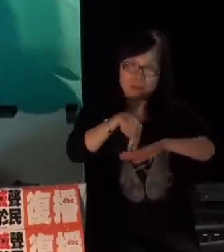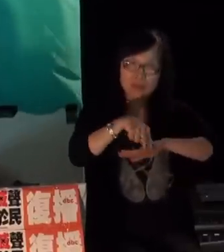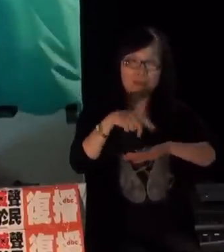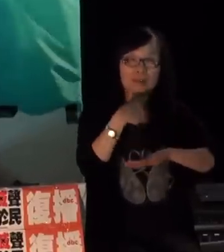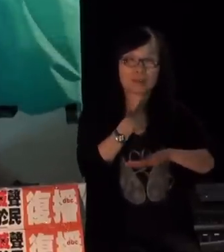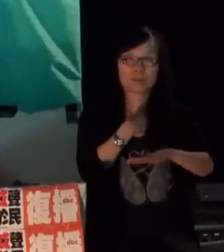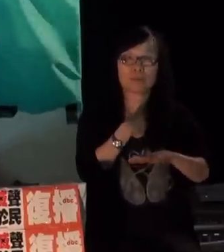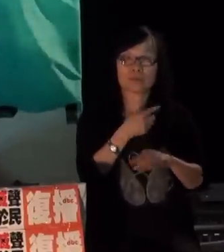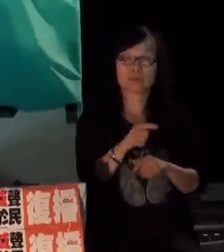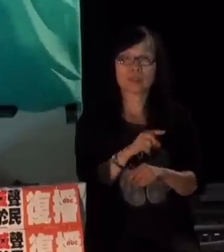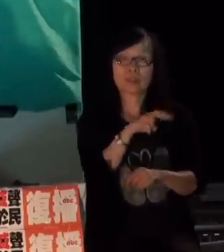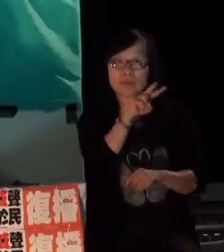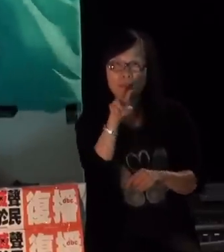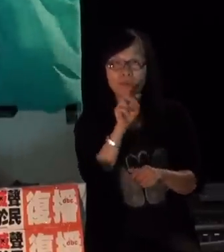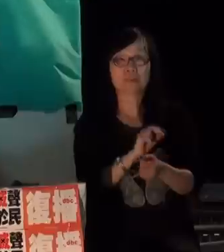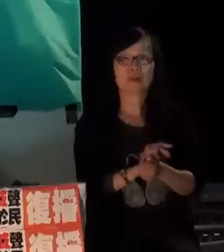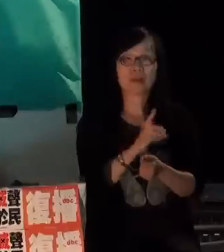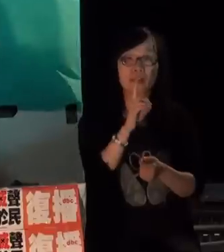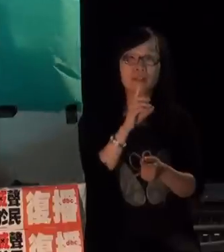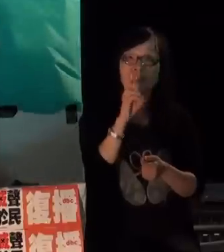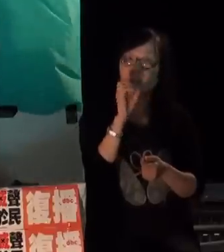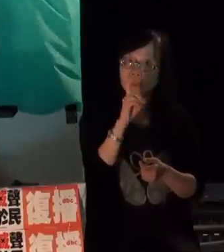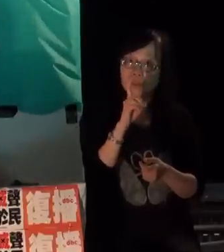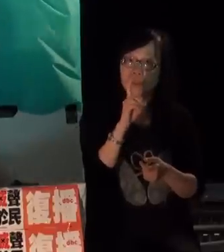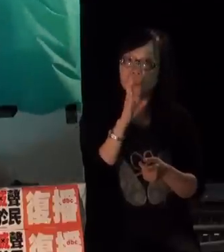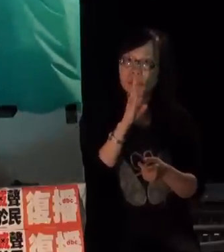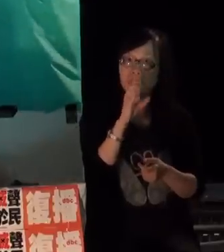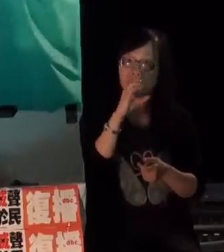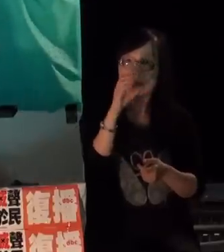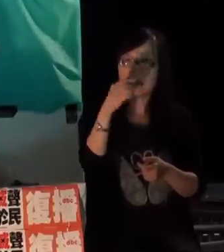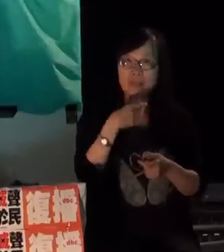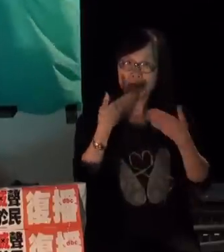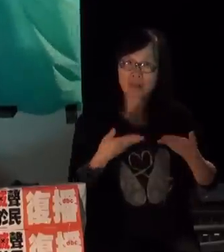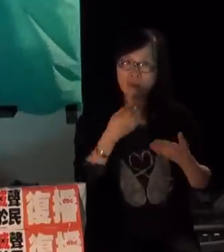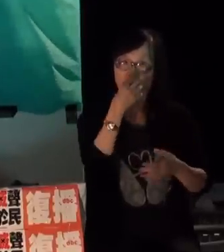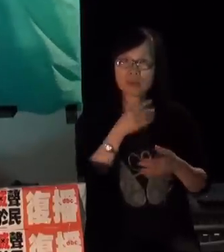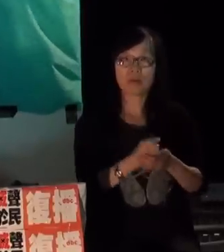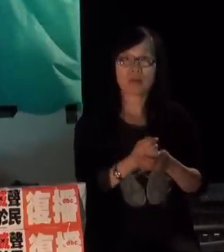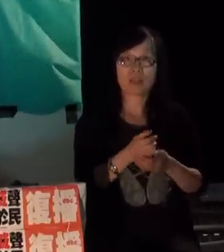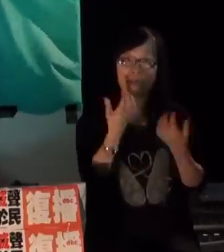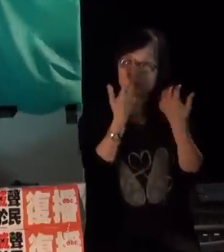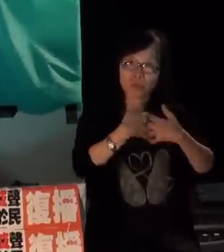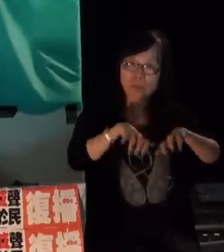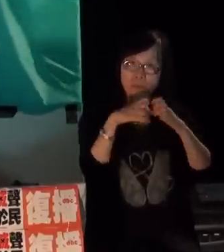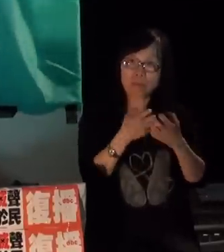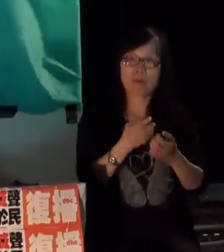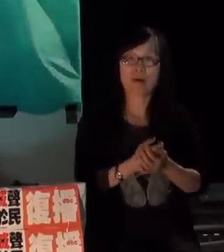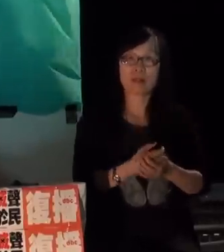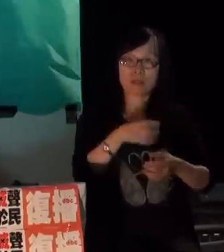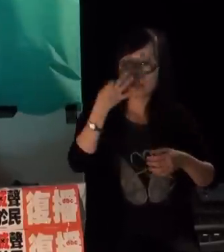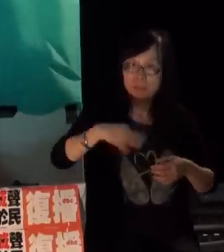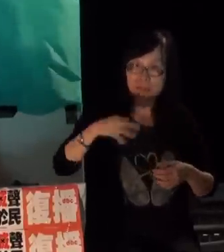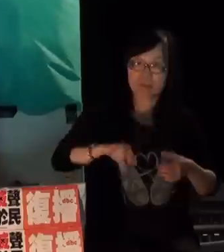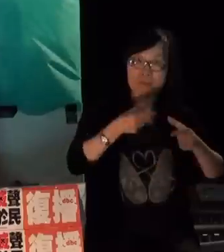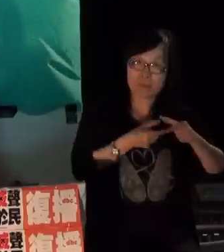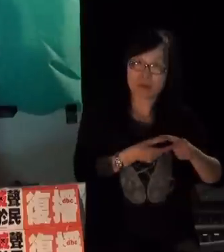要做嘅，即係你照睇翻而家 DBC 係全香港唯一一個營運緊嘅數碼聲音牌照。如果換作係免費電視牌